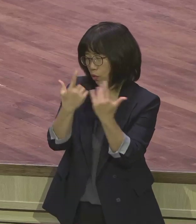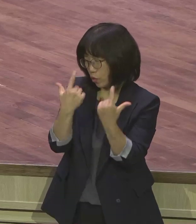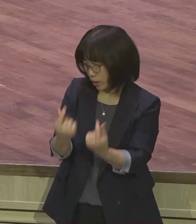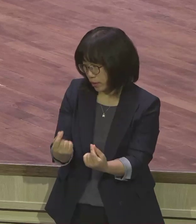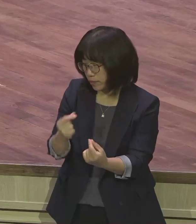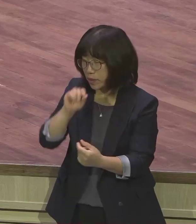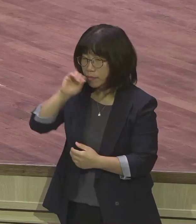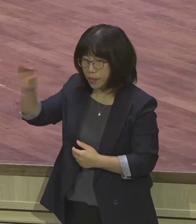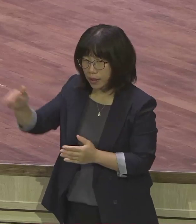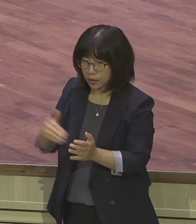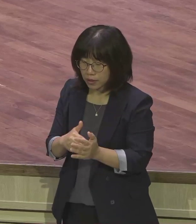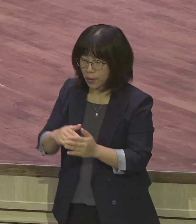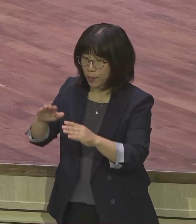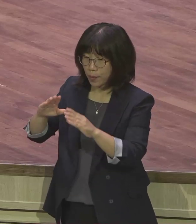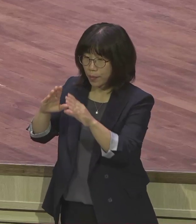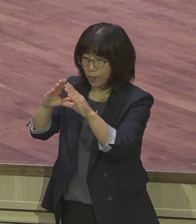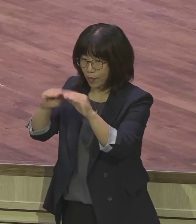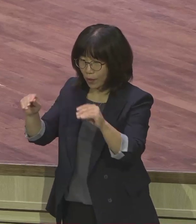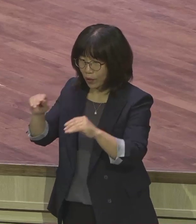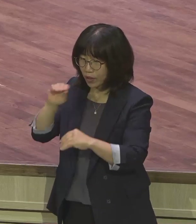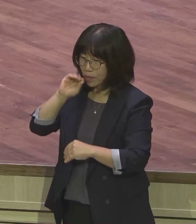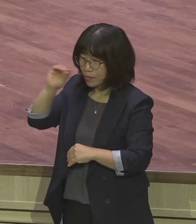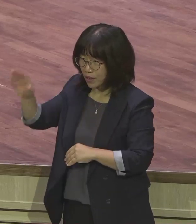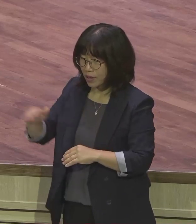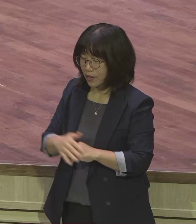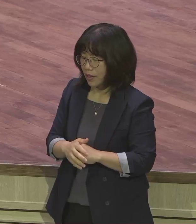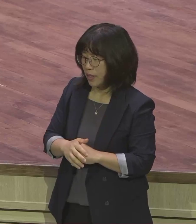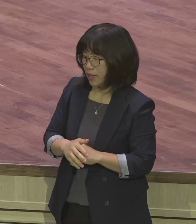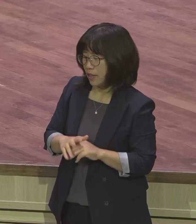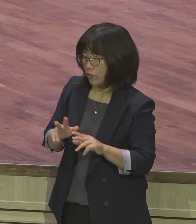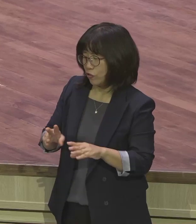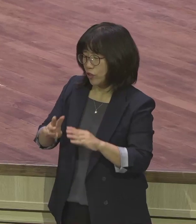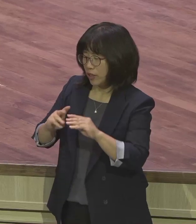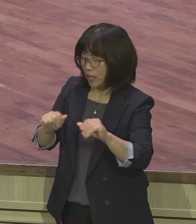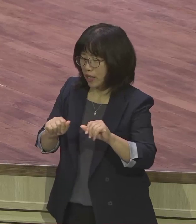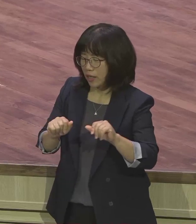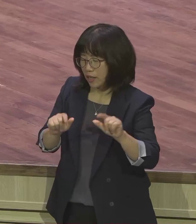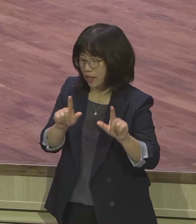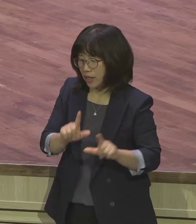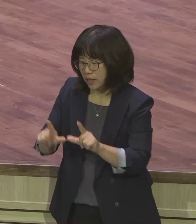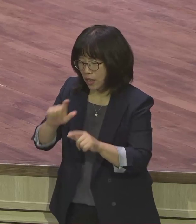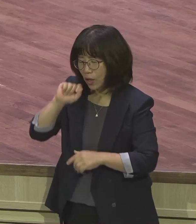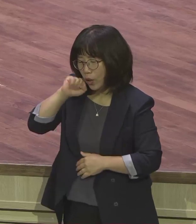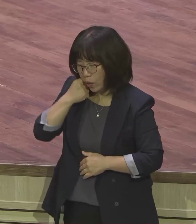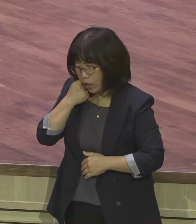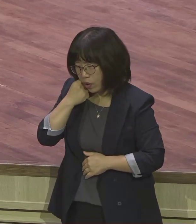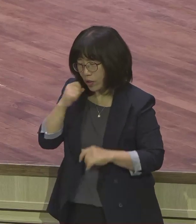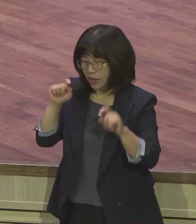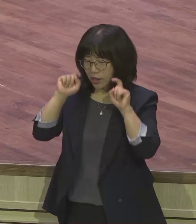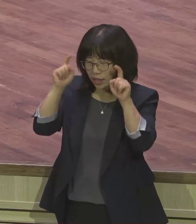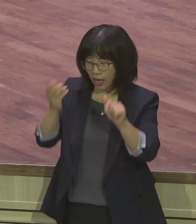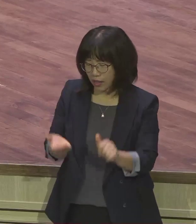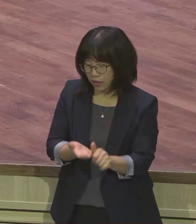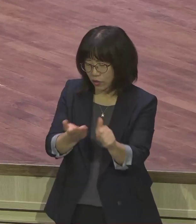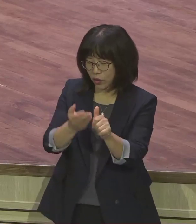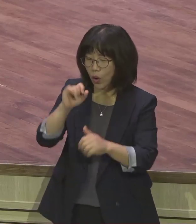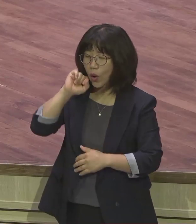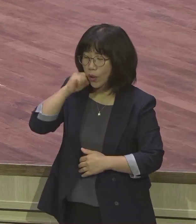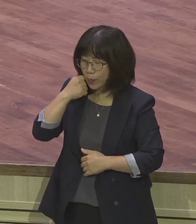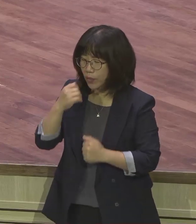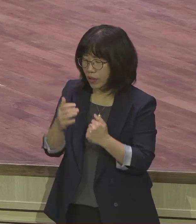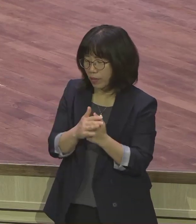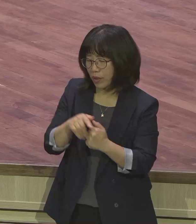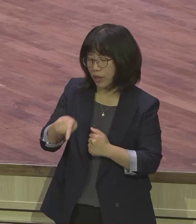그들이 또 바로에게 구하되 가난 땅에 기건이 심하여 종들의 양떼를 칠 곳이 없기로 종들이 이곳에